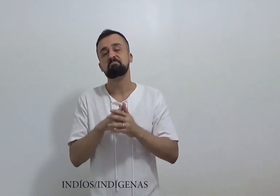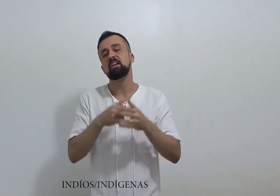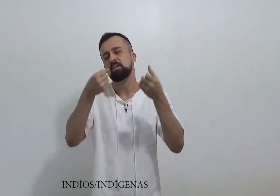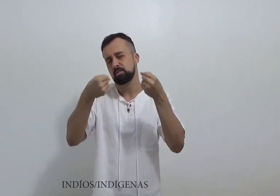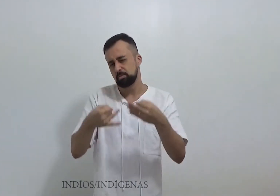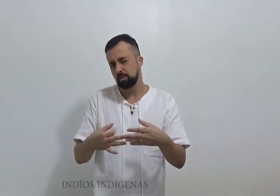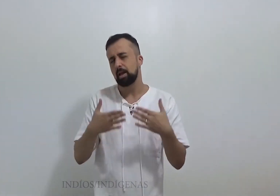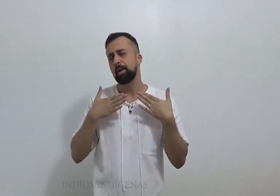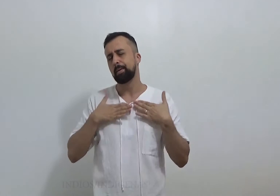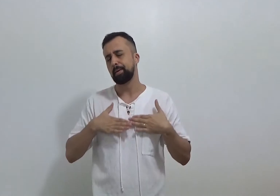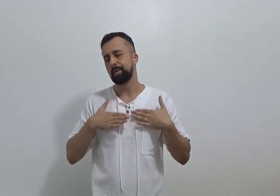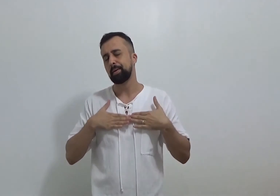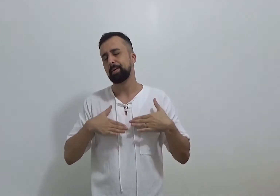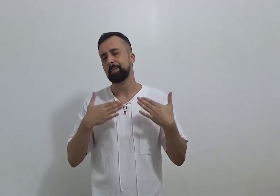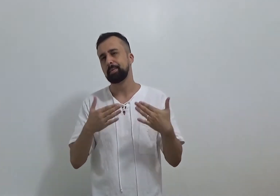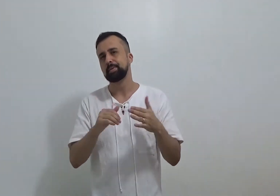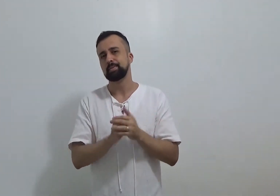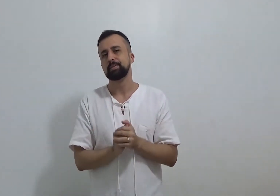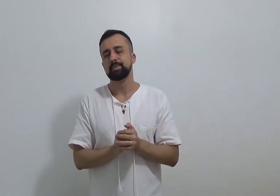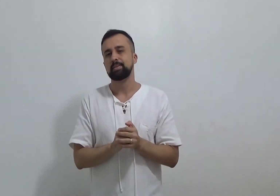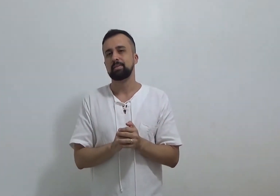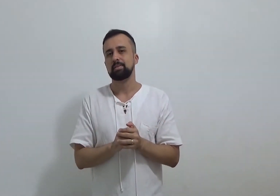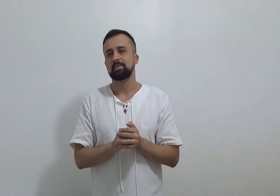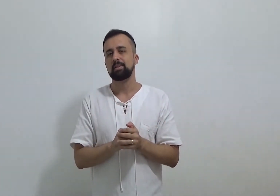Antônimas? Uma hiponímia?